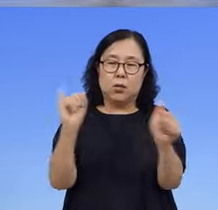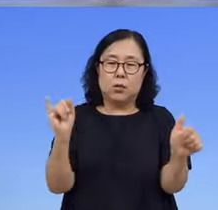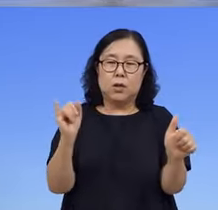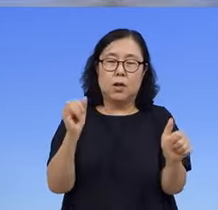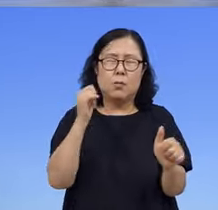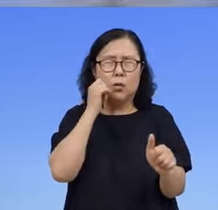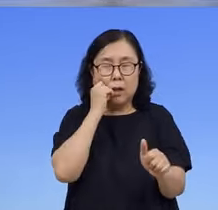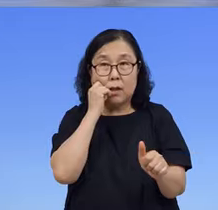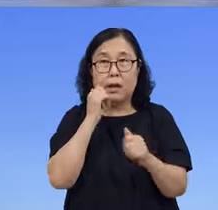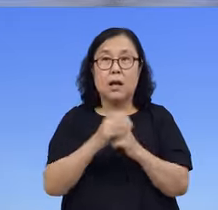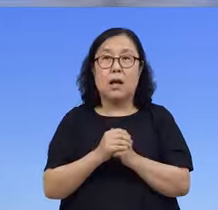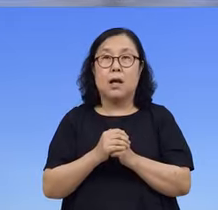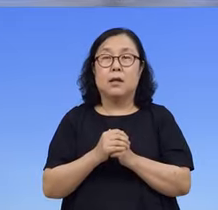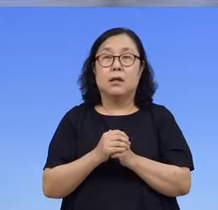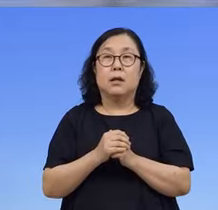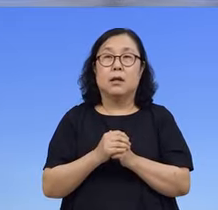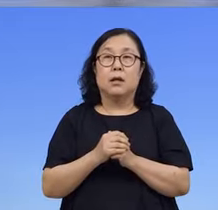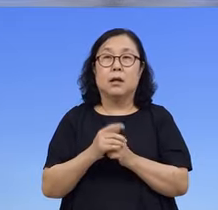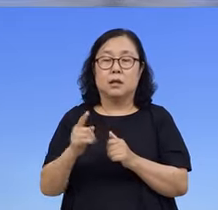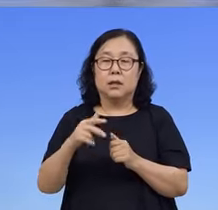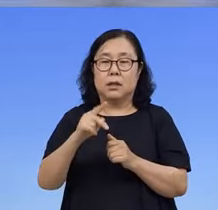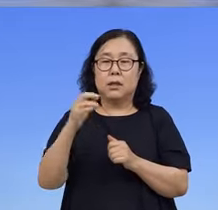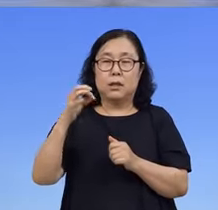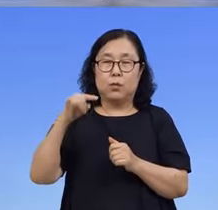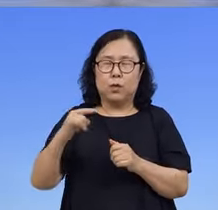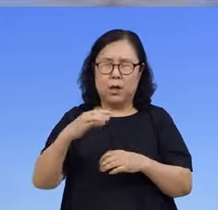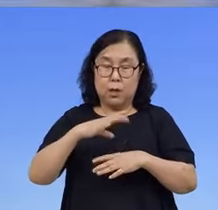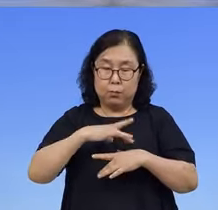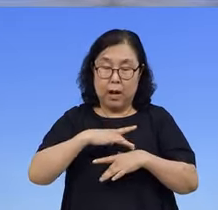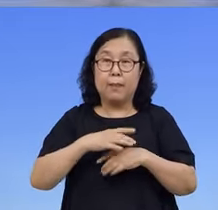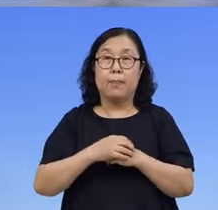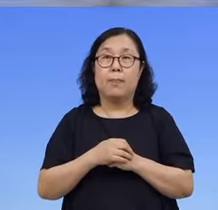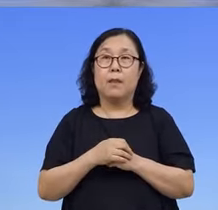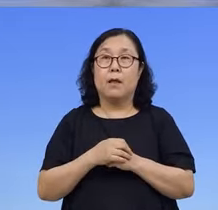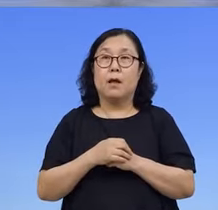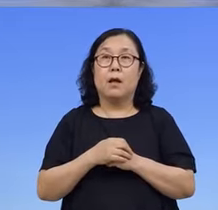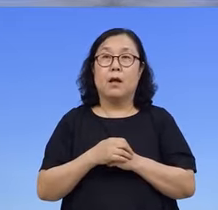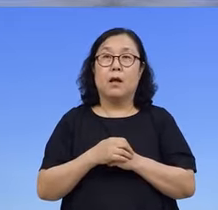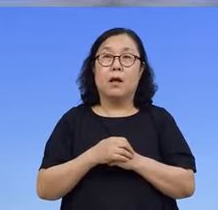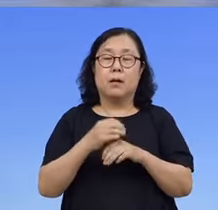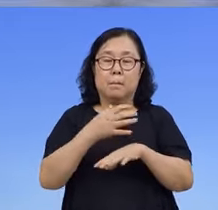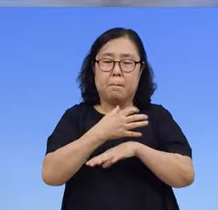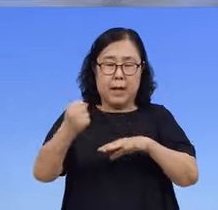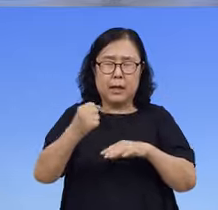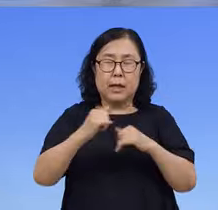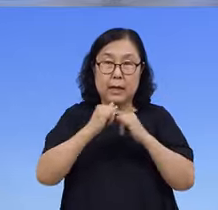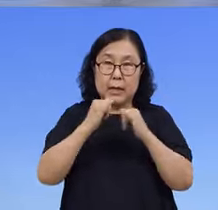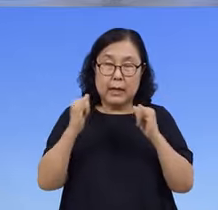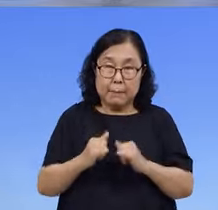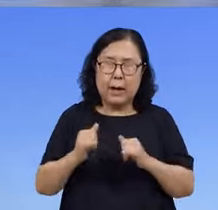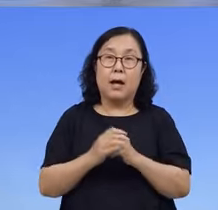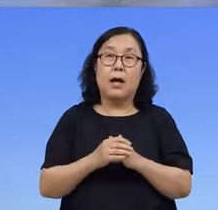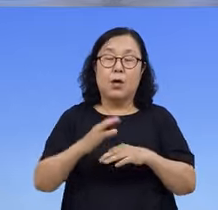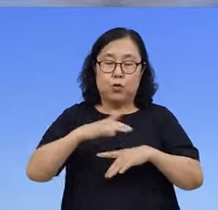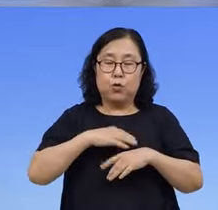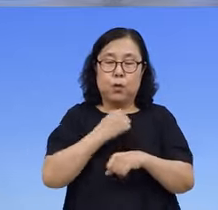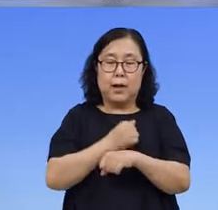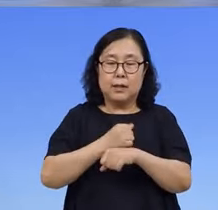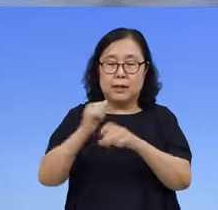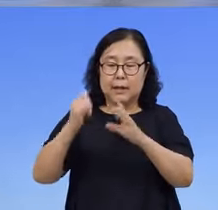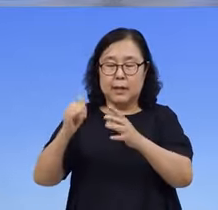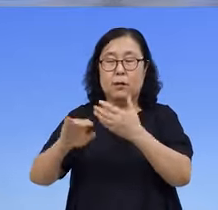현장에서 어떤 지위, 아까 지위 분란이라 그랬잖아요. 그 사람이 가지고 있던 지위를 빼앗길까봐